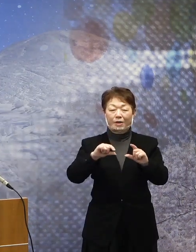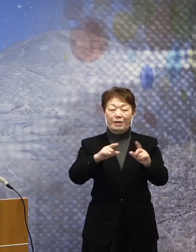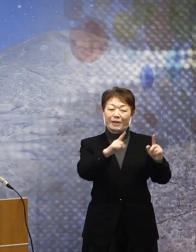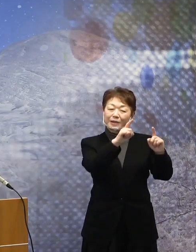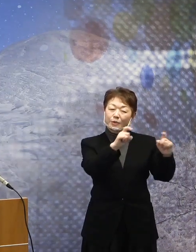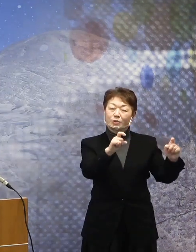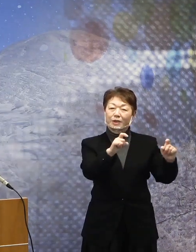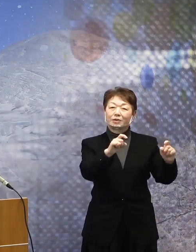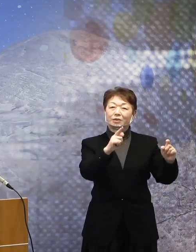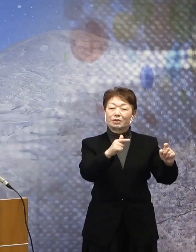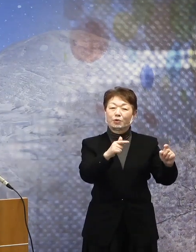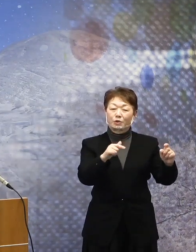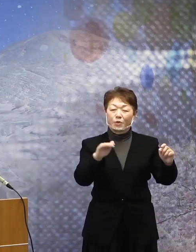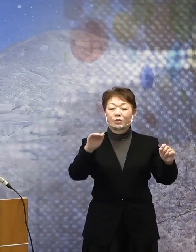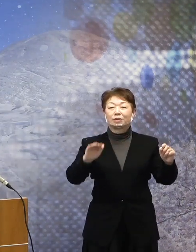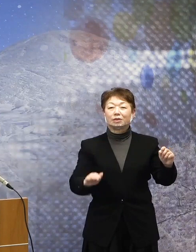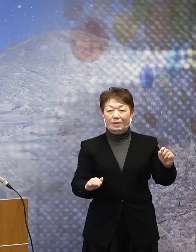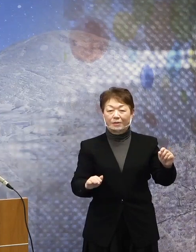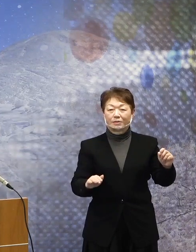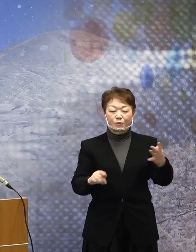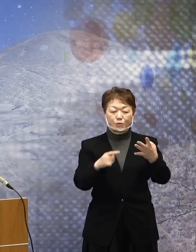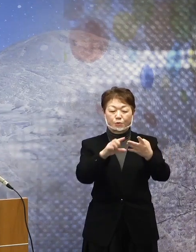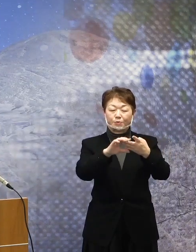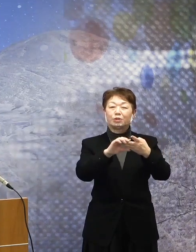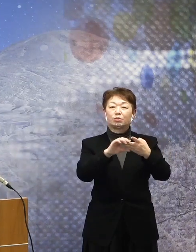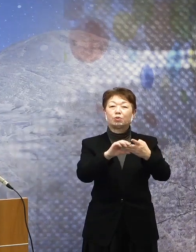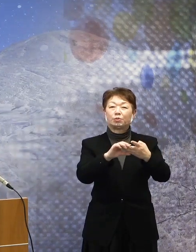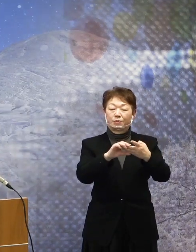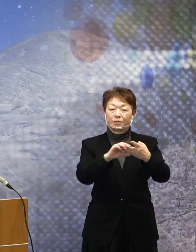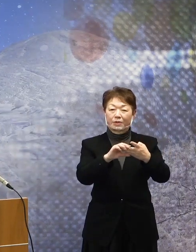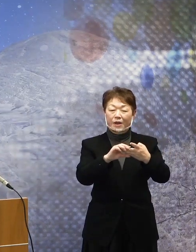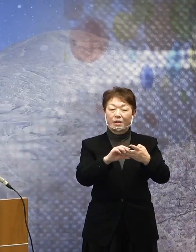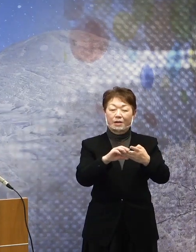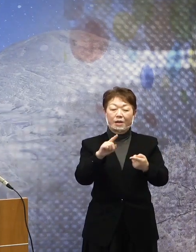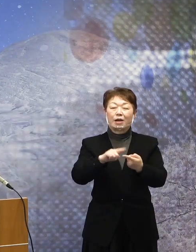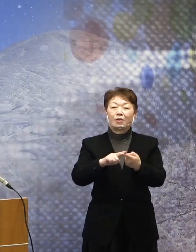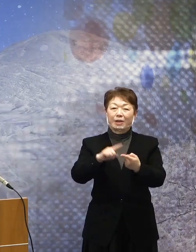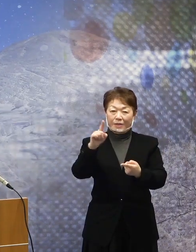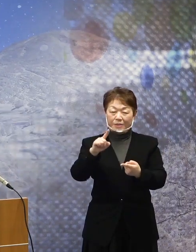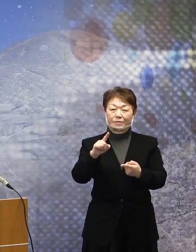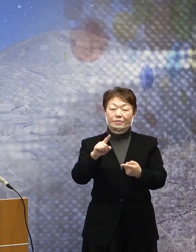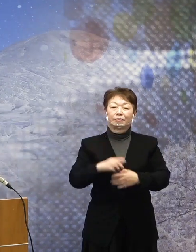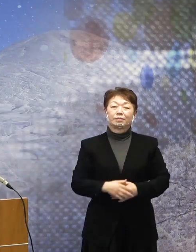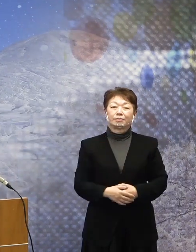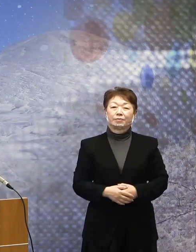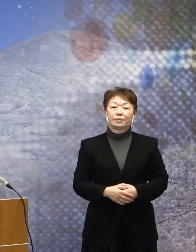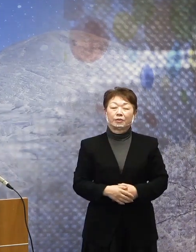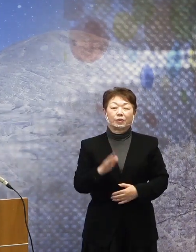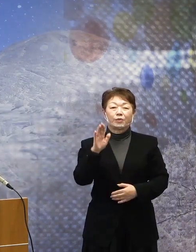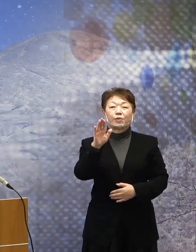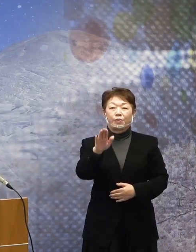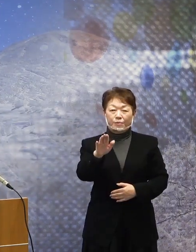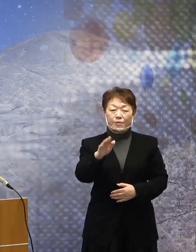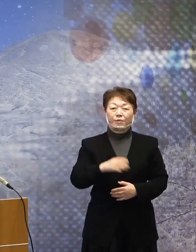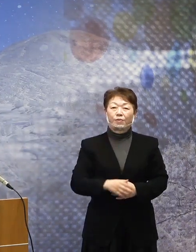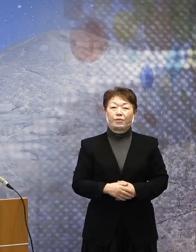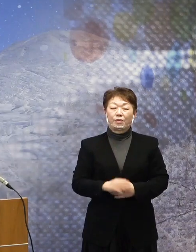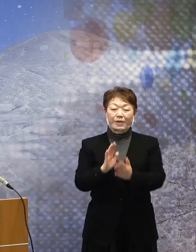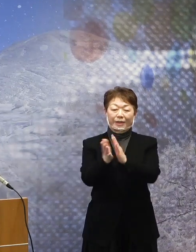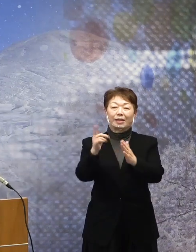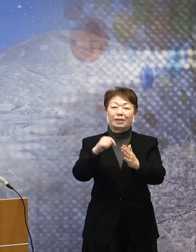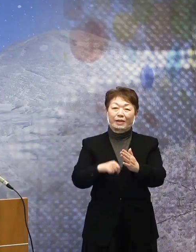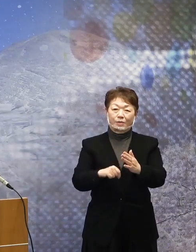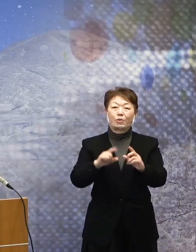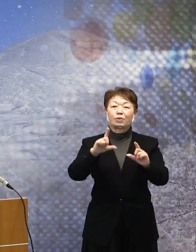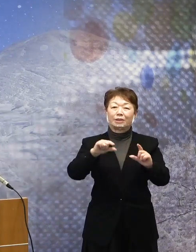弘前ほどではないという、その部分で今回見送りになってますので、それを踏まえて今後そのまさに県内の